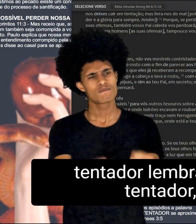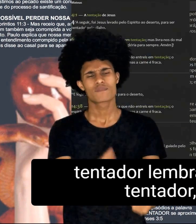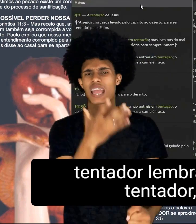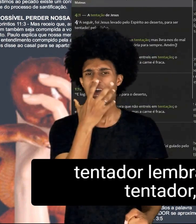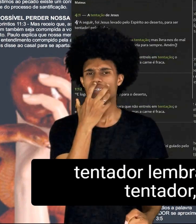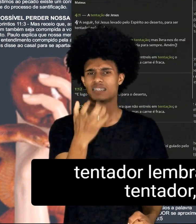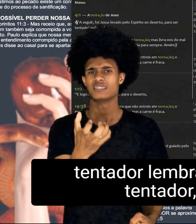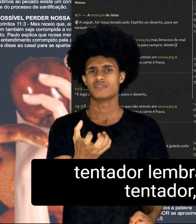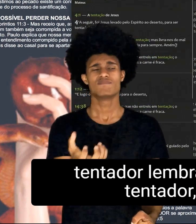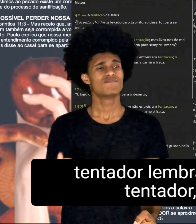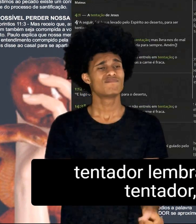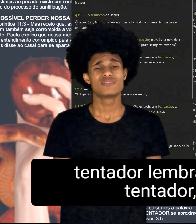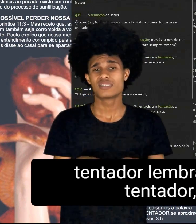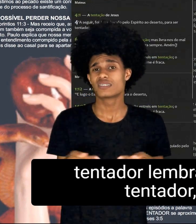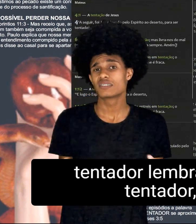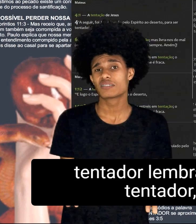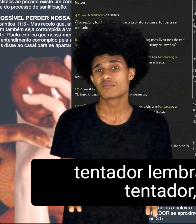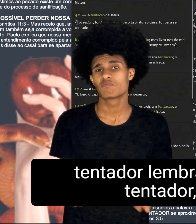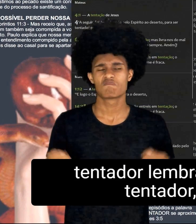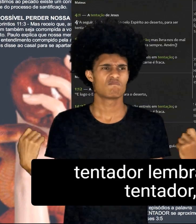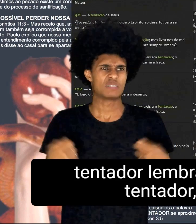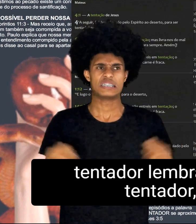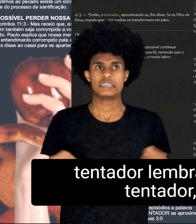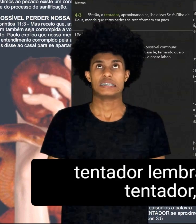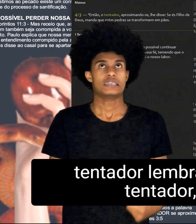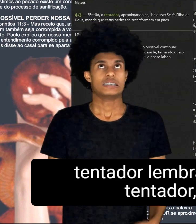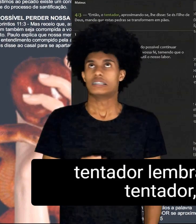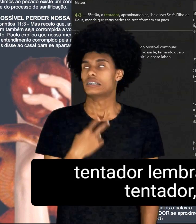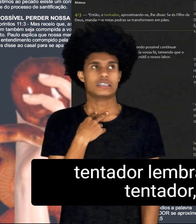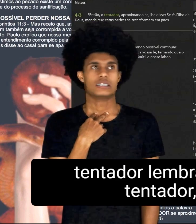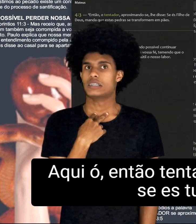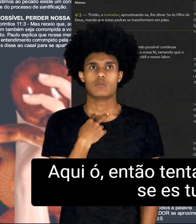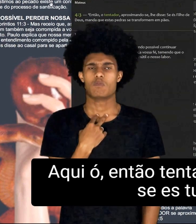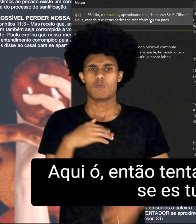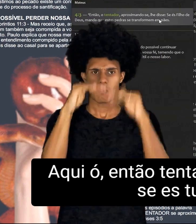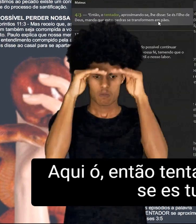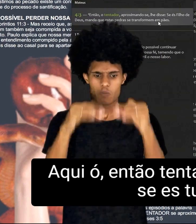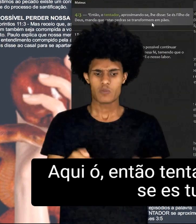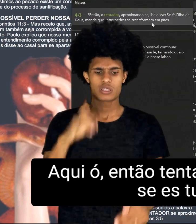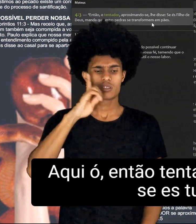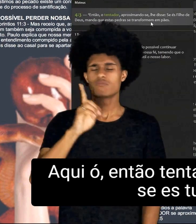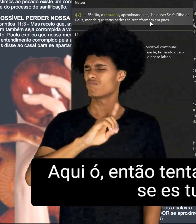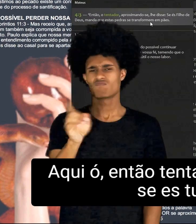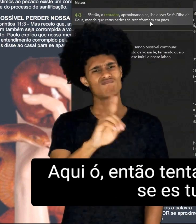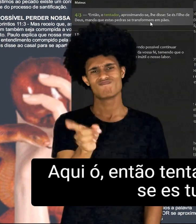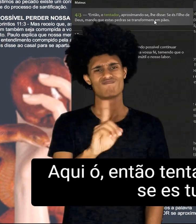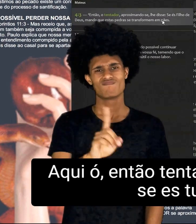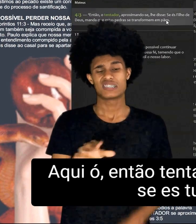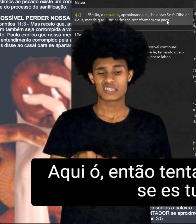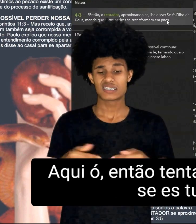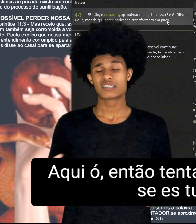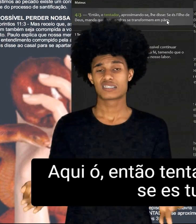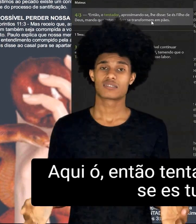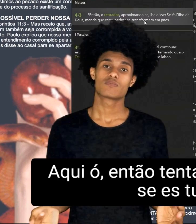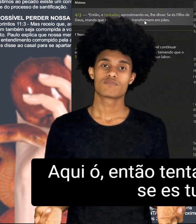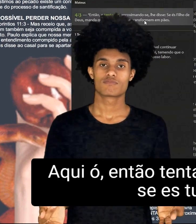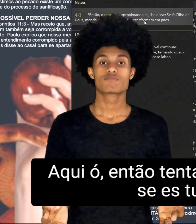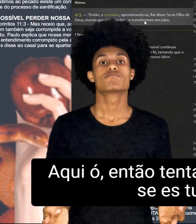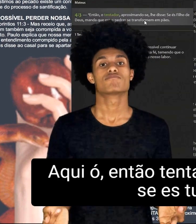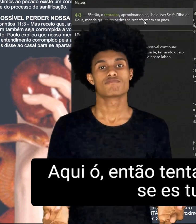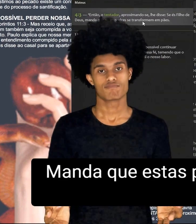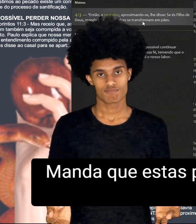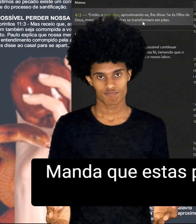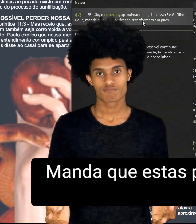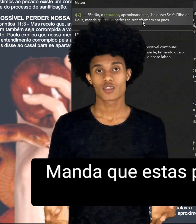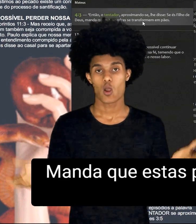tentador, lembra? O diabo é chamado de tentador. Vamos lá, tentador. Deixa eu procurar aqui, ó. E então o tentador aproximou-se e lhe disse, és tu,